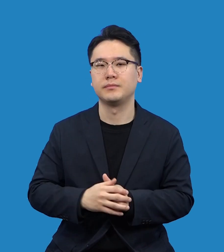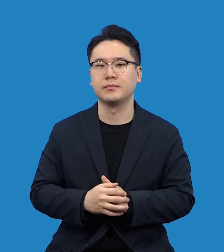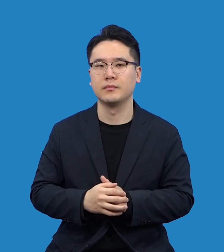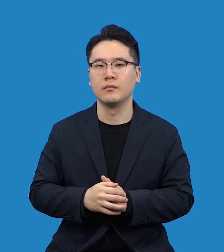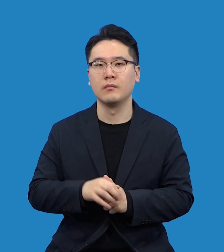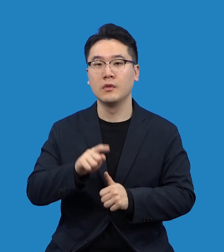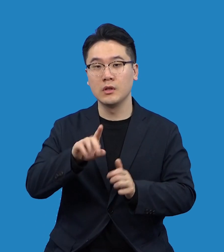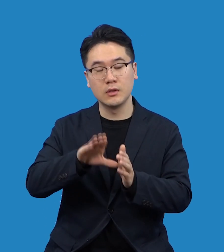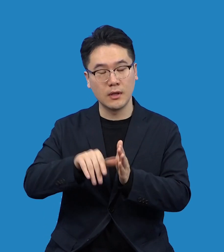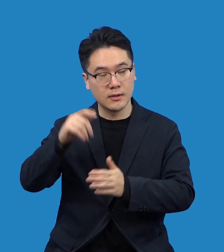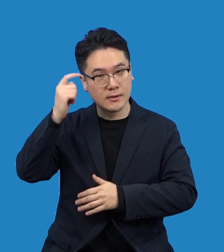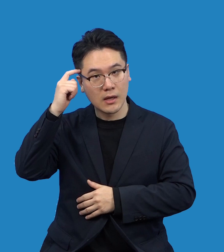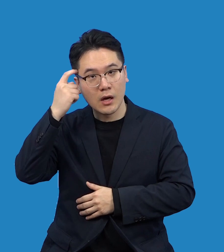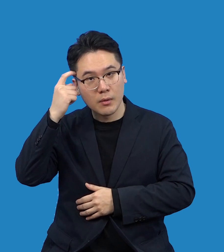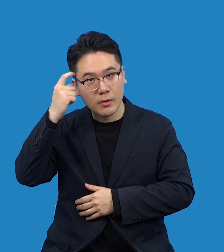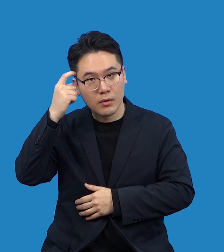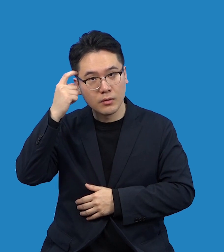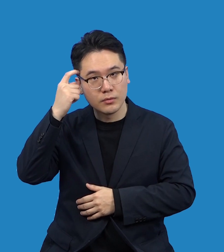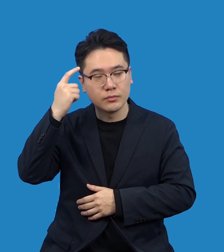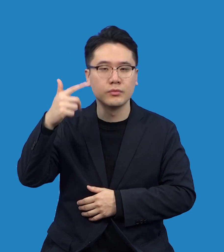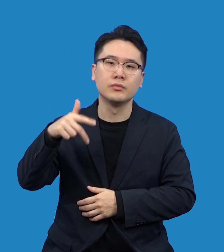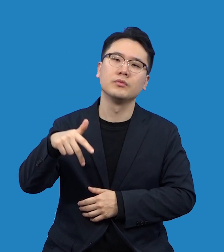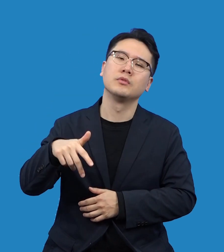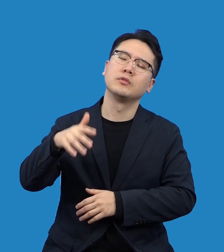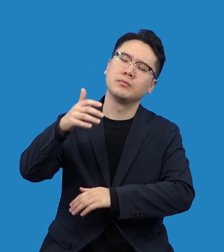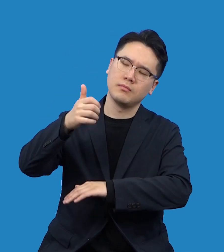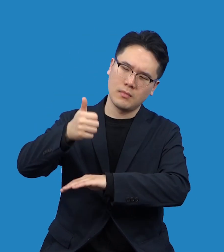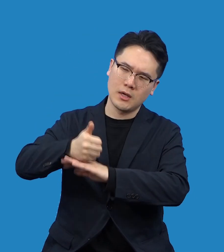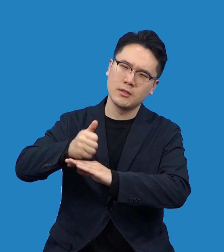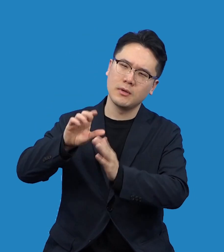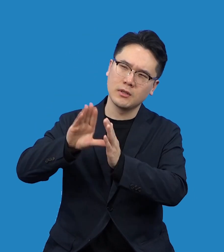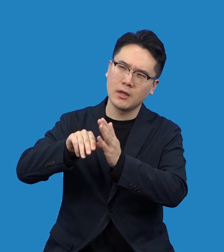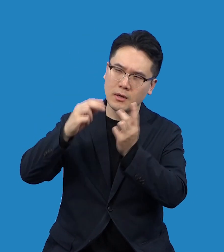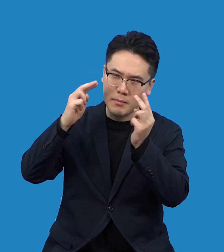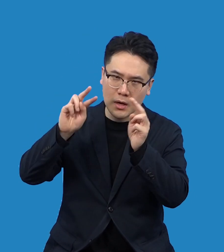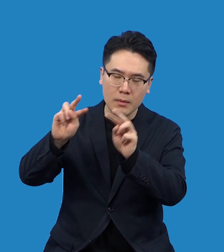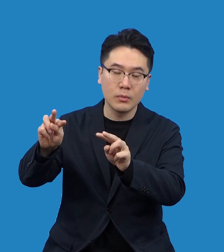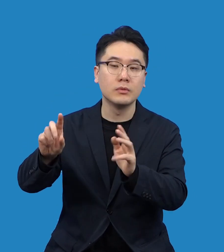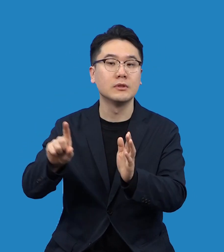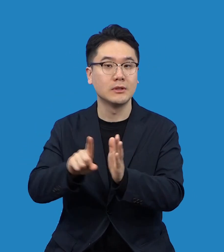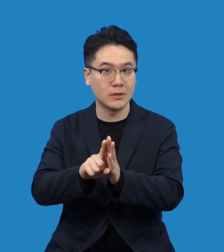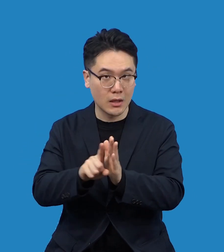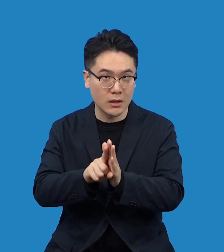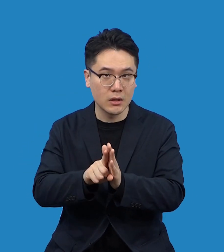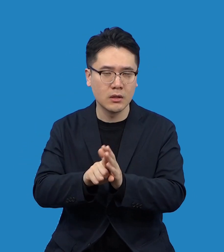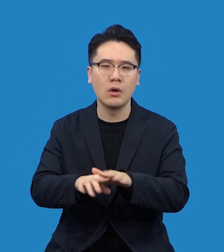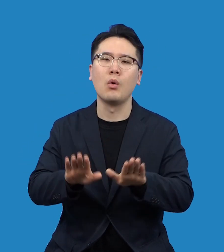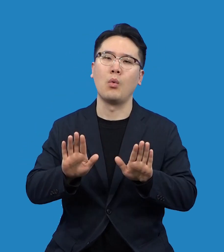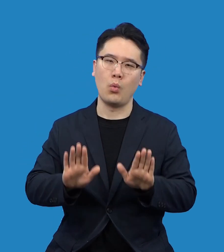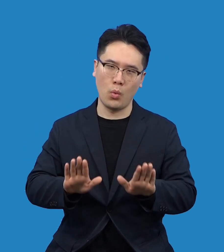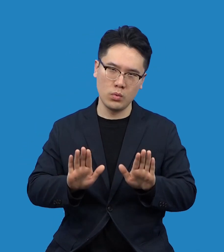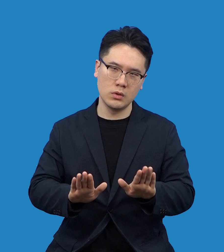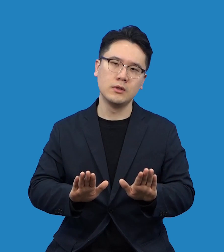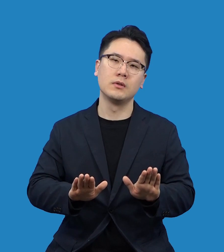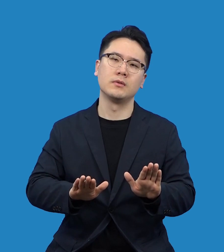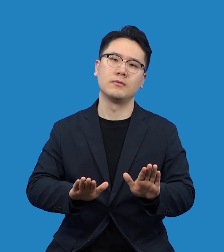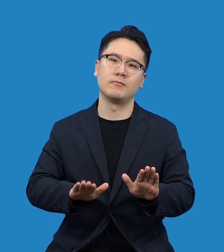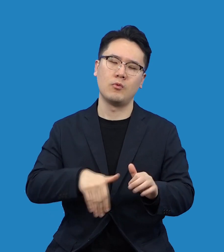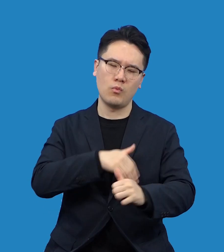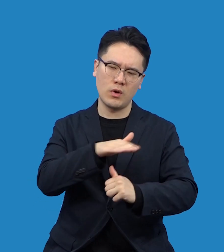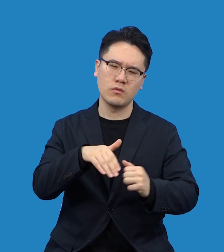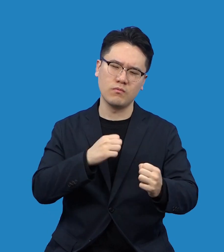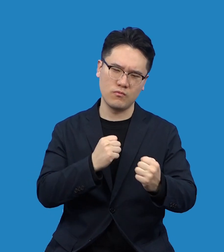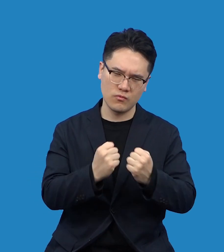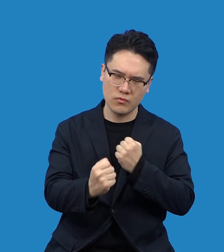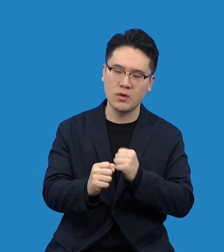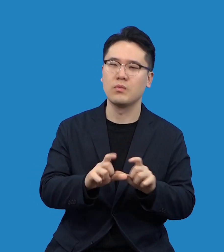그때를 생각하며 종말적인 신앙이 그의 오늘이라는 삶을 가능케 했다는